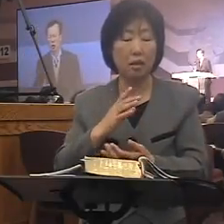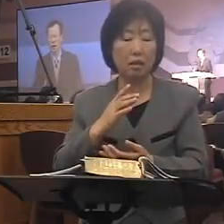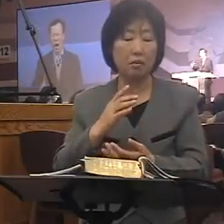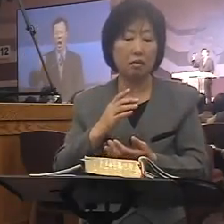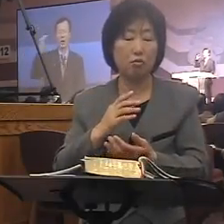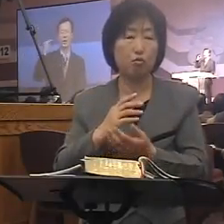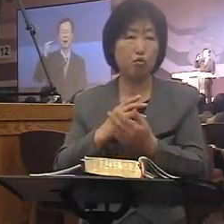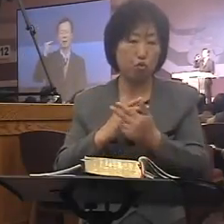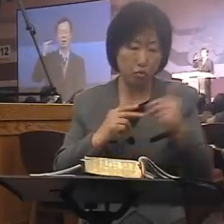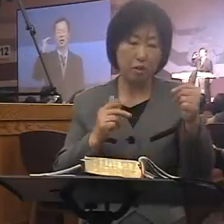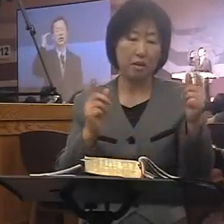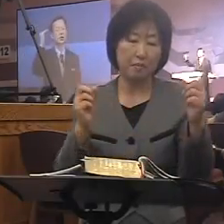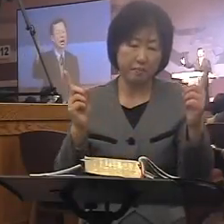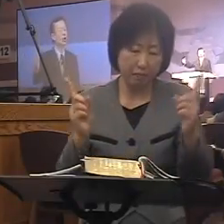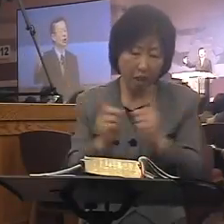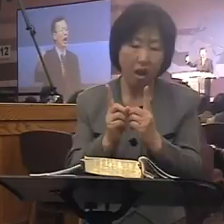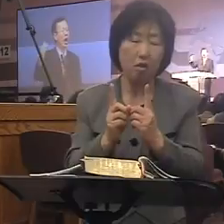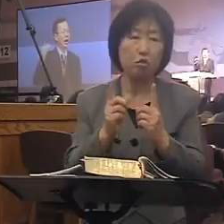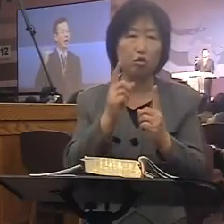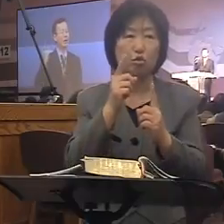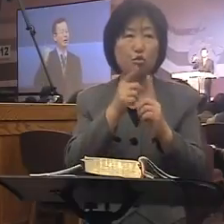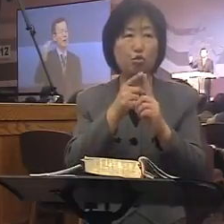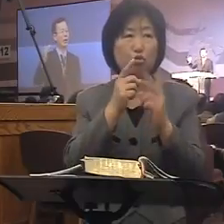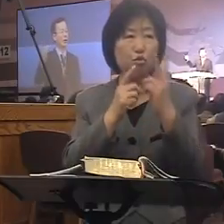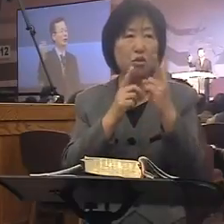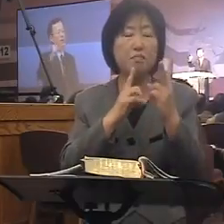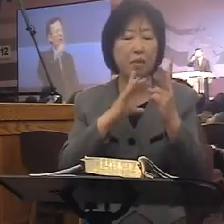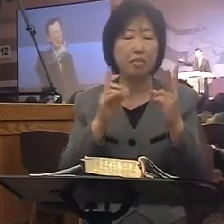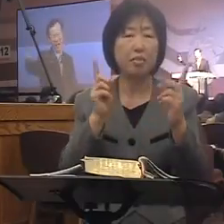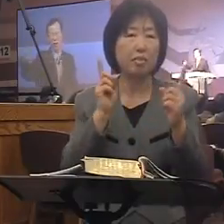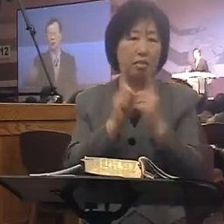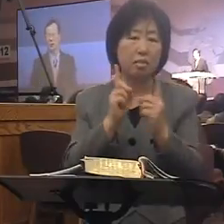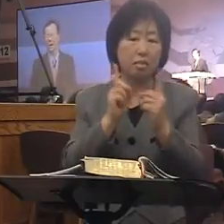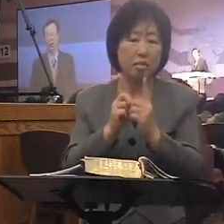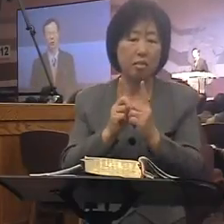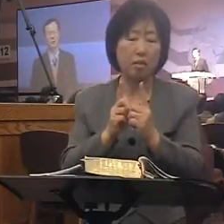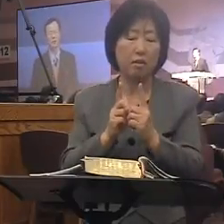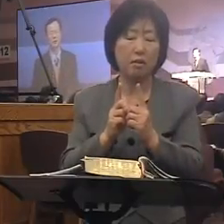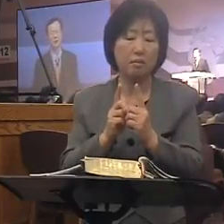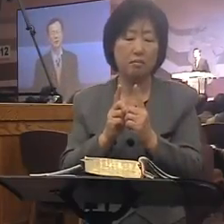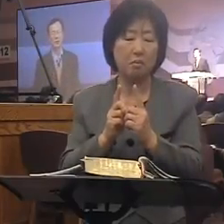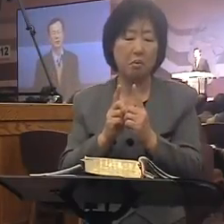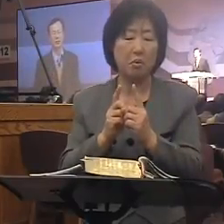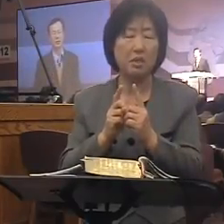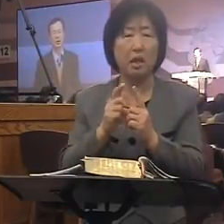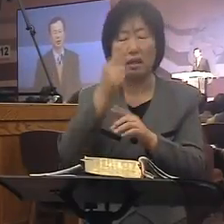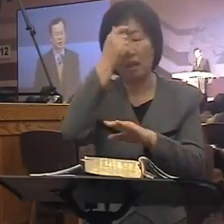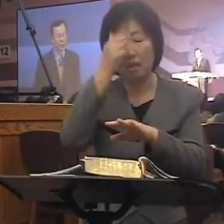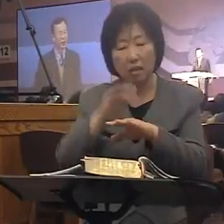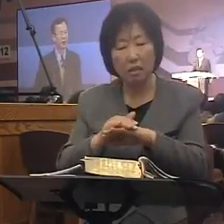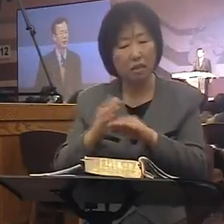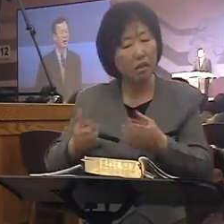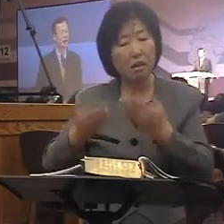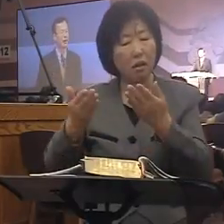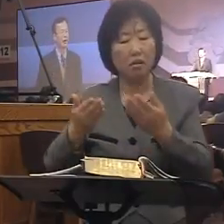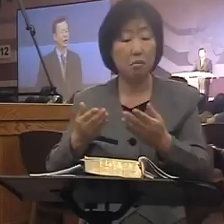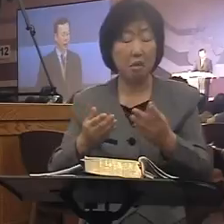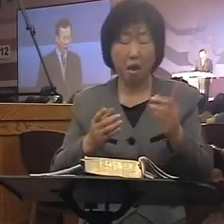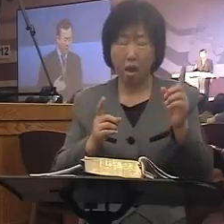음성을 들었더라, 하나님 앞에 제단을 쌓았더라, 하나님께 예배드렸더라, 그런 말씀 하나도 없어요. 하나도 없어요.